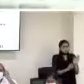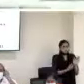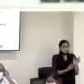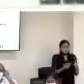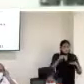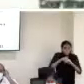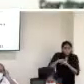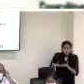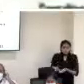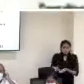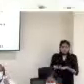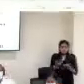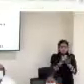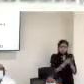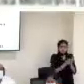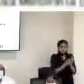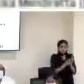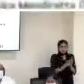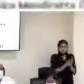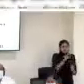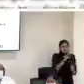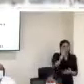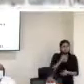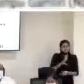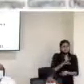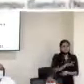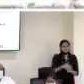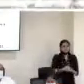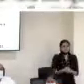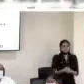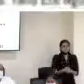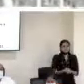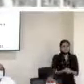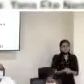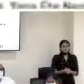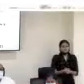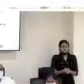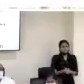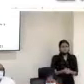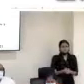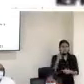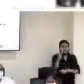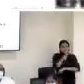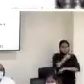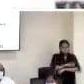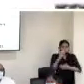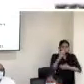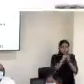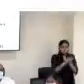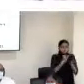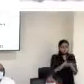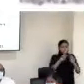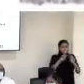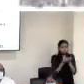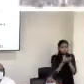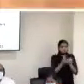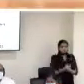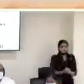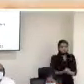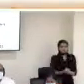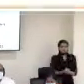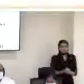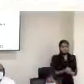होने वाले आयोजन। पूर्वोत्तर राज्यों के दिव्यांगजनों को समर्पित ये कार्यक्रम 2 दिनों के लिए आयोजित किया जाएगा। 2